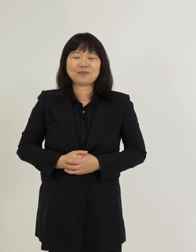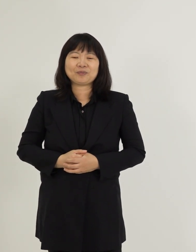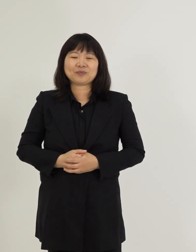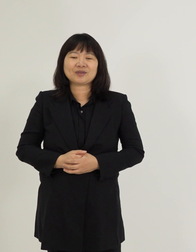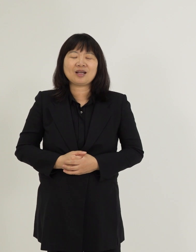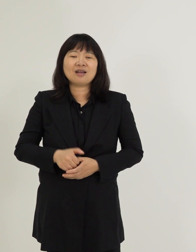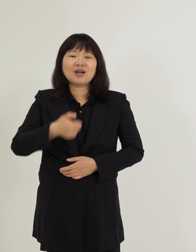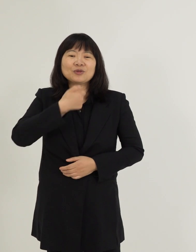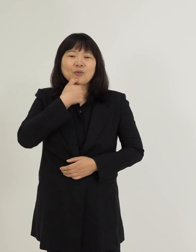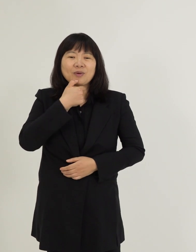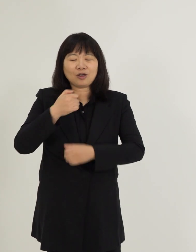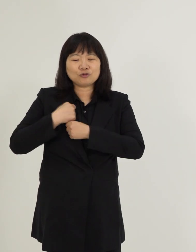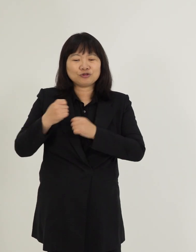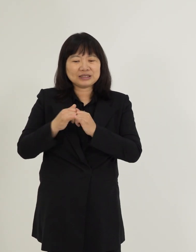로마 군인들을 소집을 합니다.